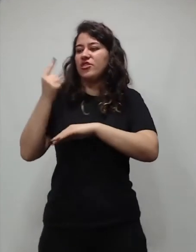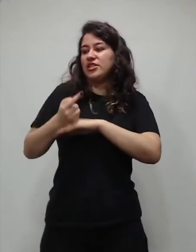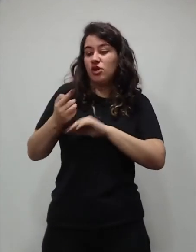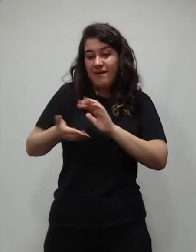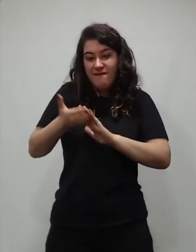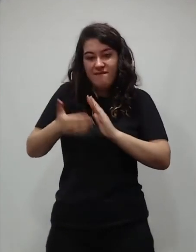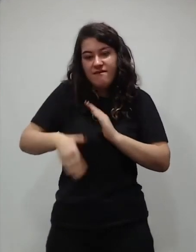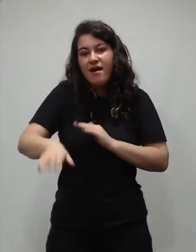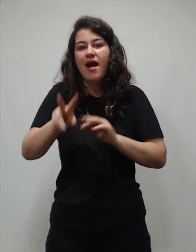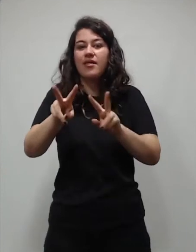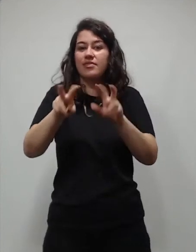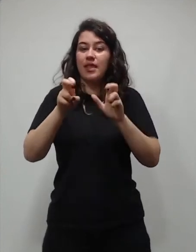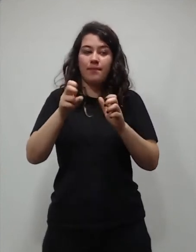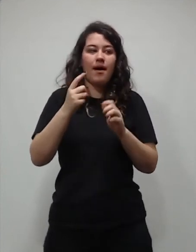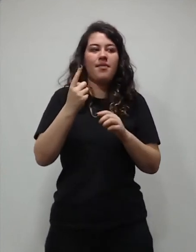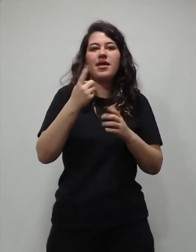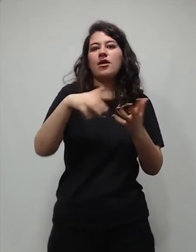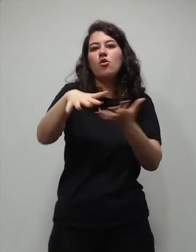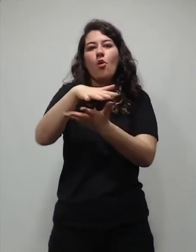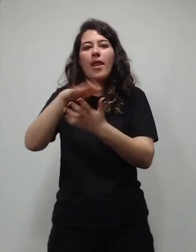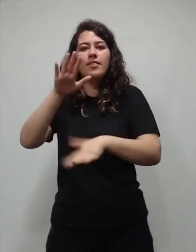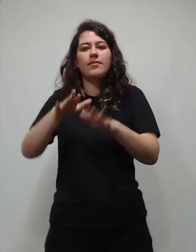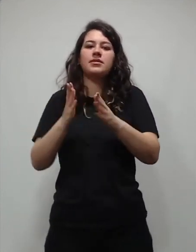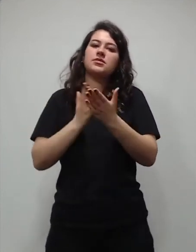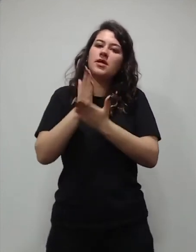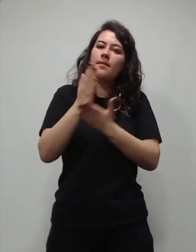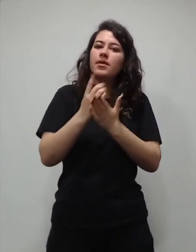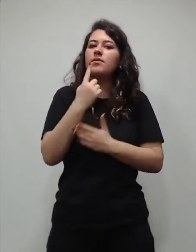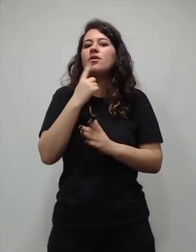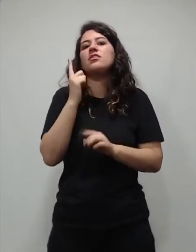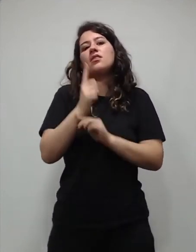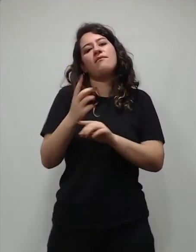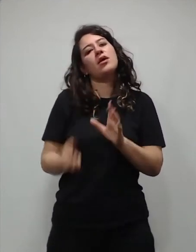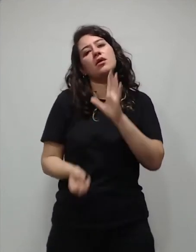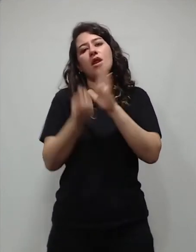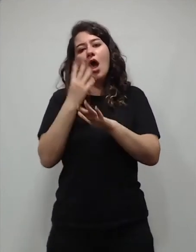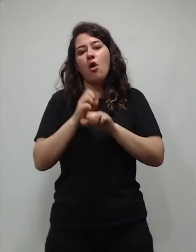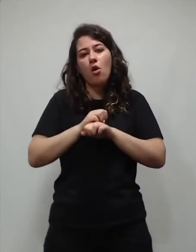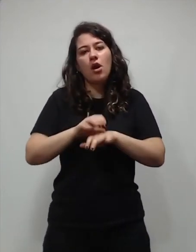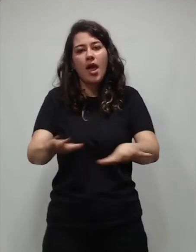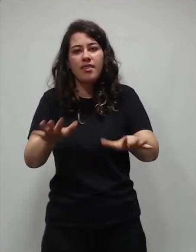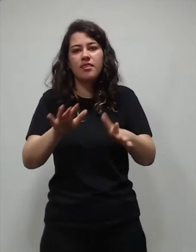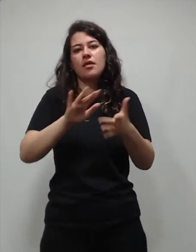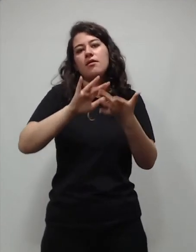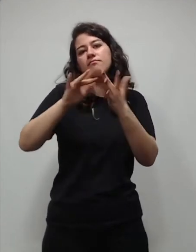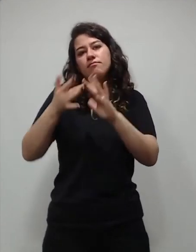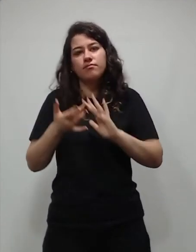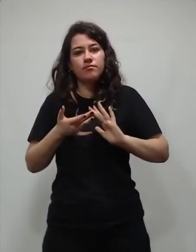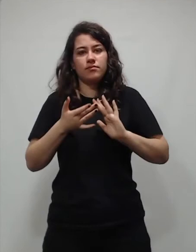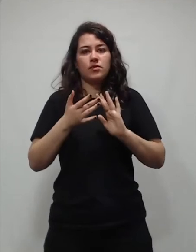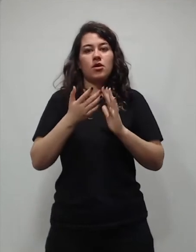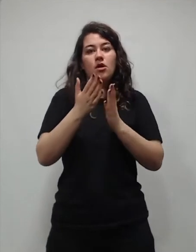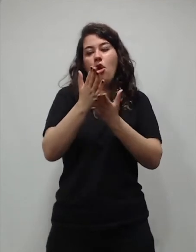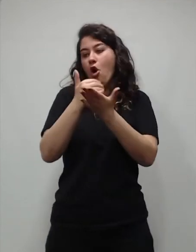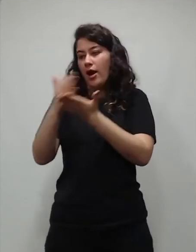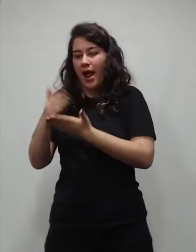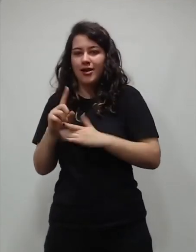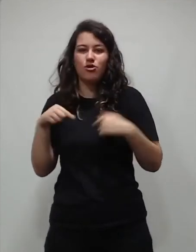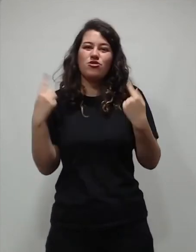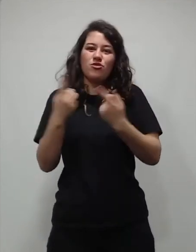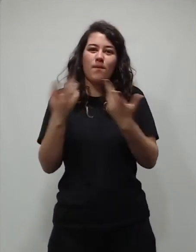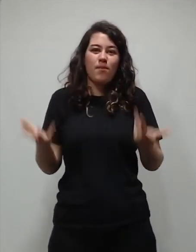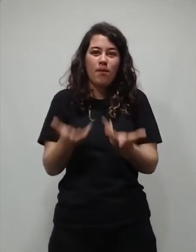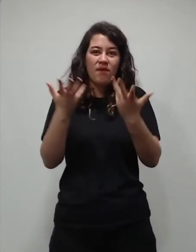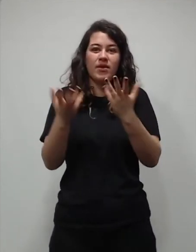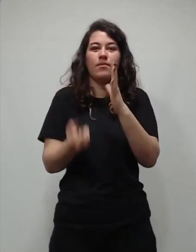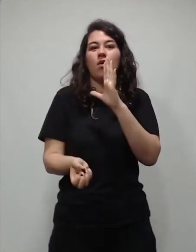se tomen en el ámbito territorial, insistimos en la creación de redes de gobernanza local. Nosotros hemos promovido, por